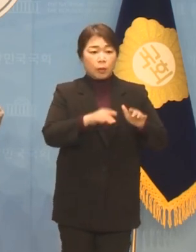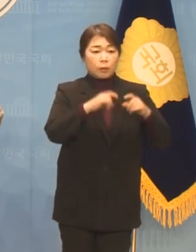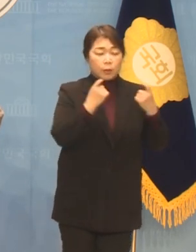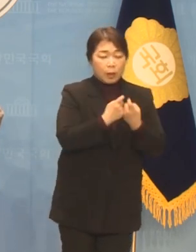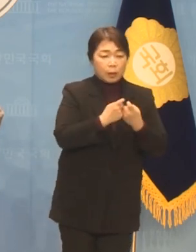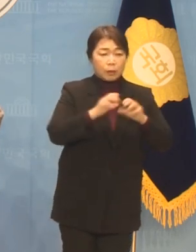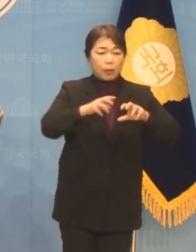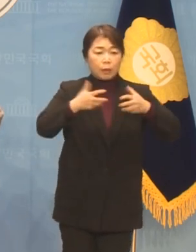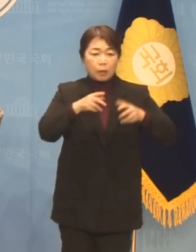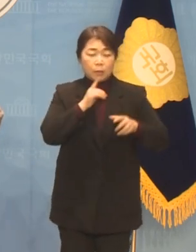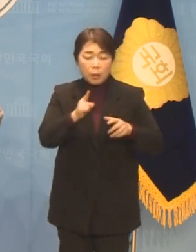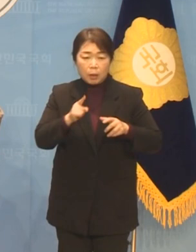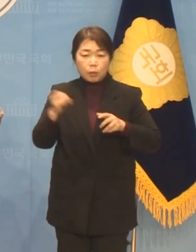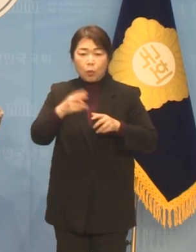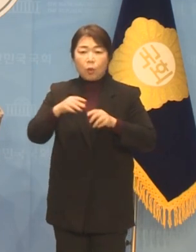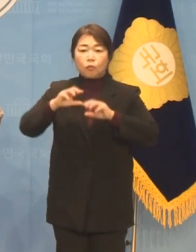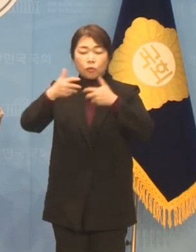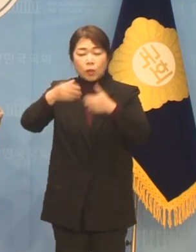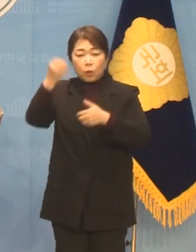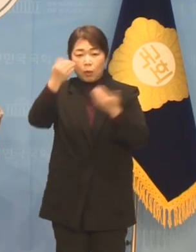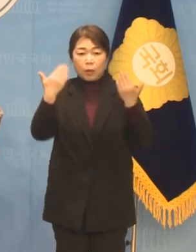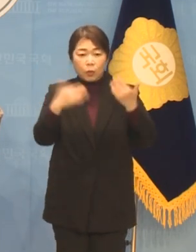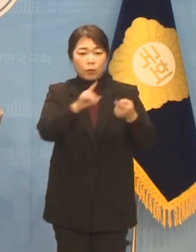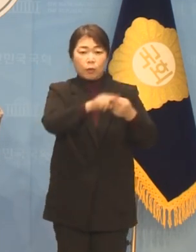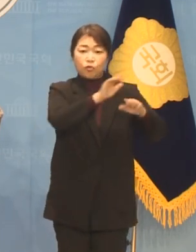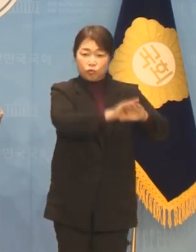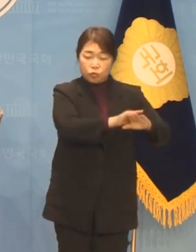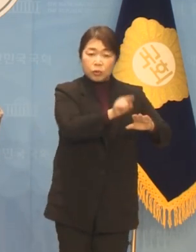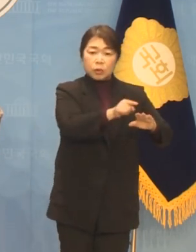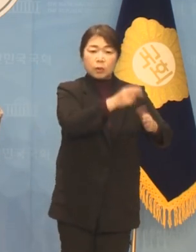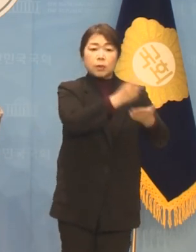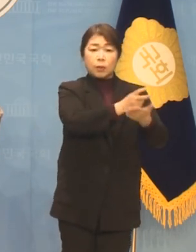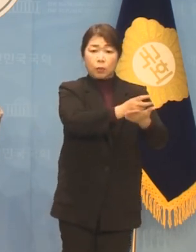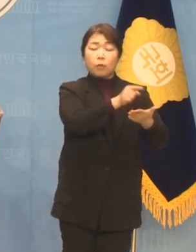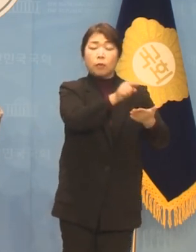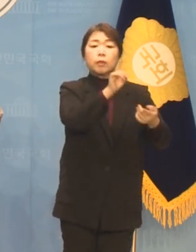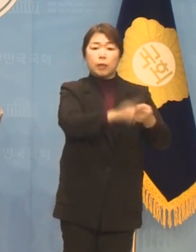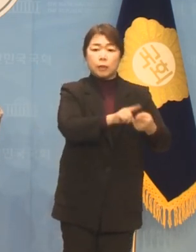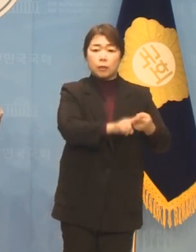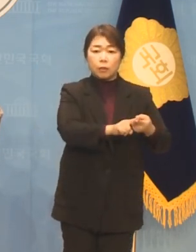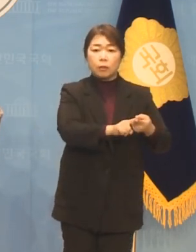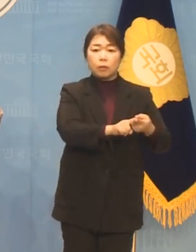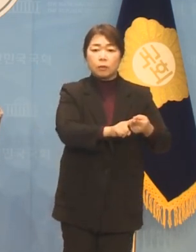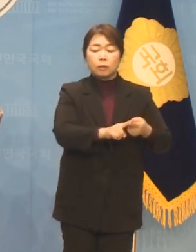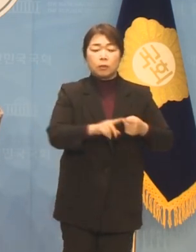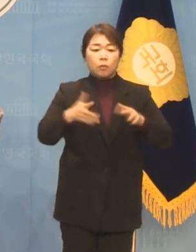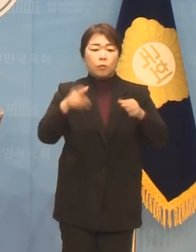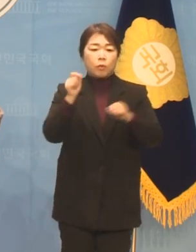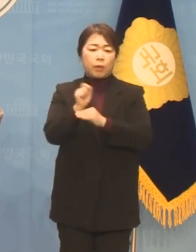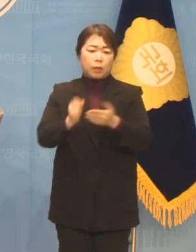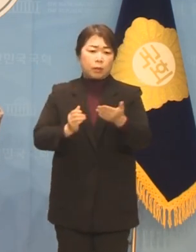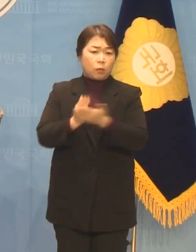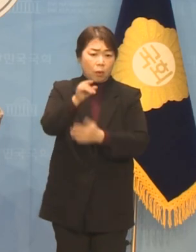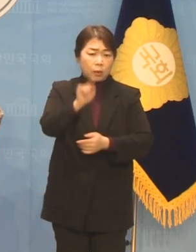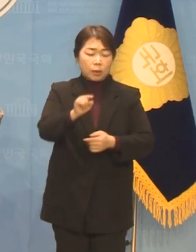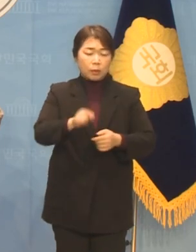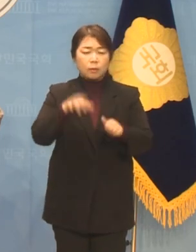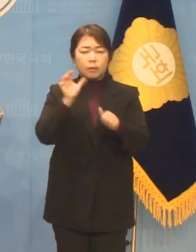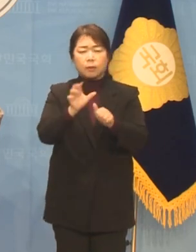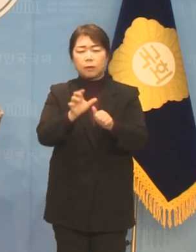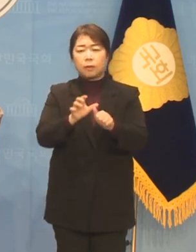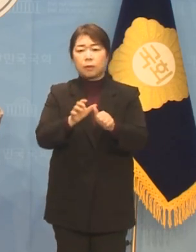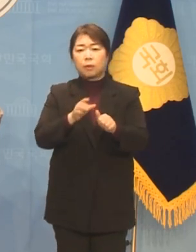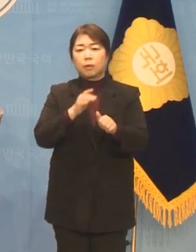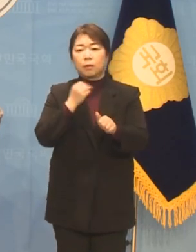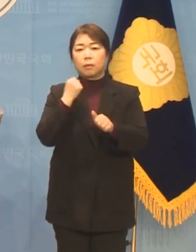국제고 존치 내용을 담은 초중등 교육법 시행령의 국무회의 통과를